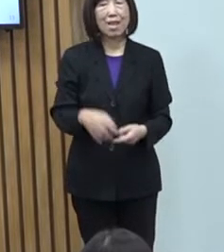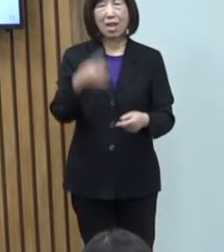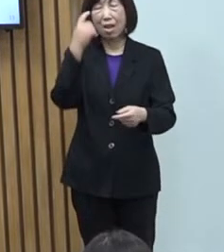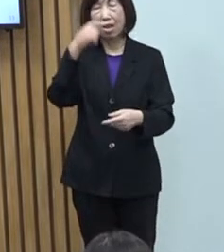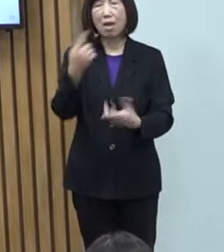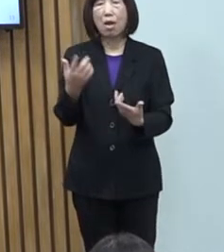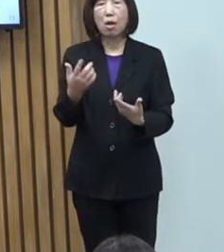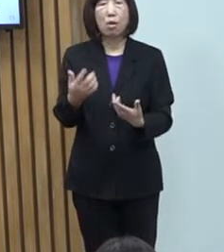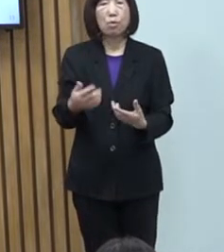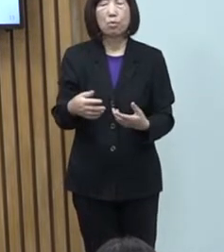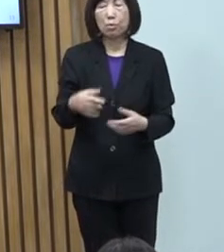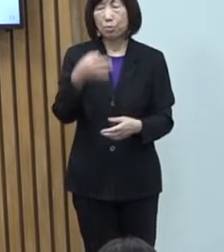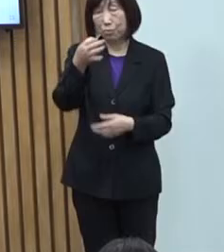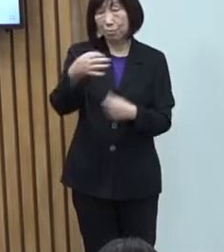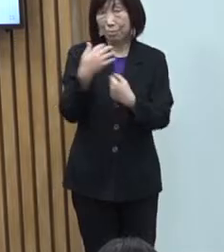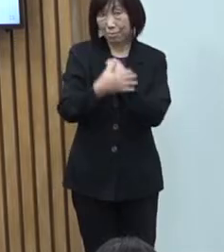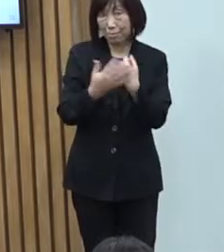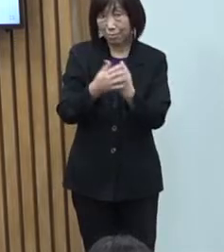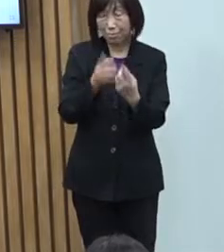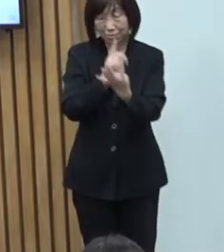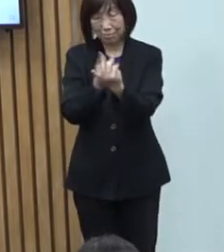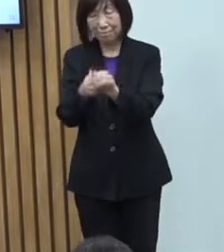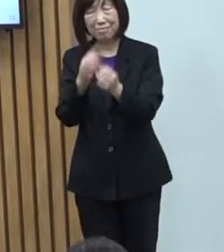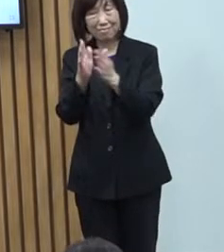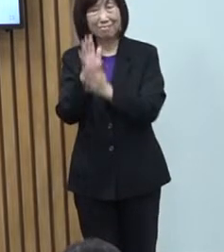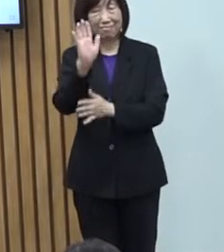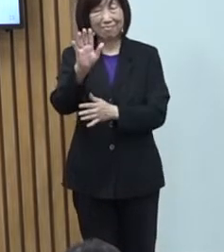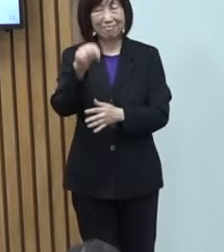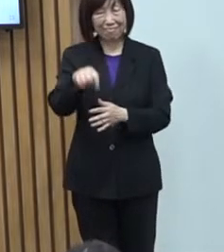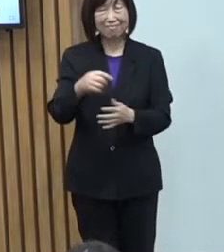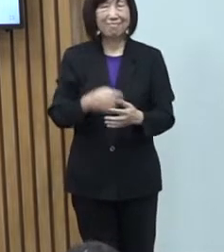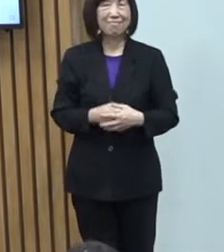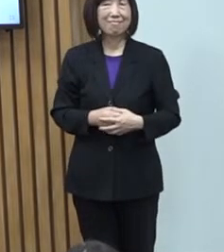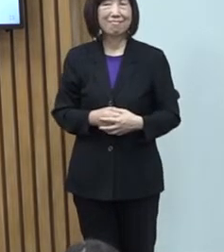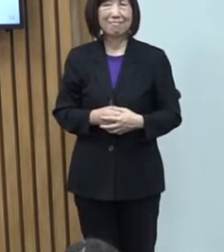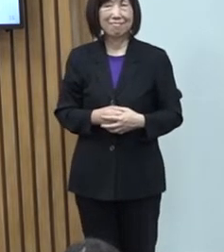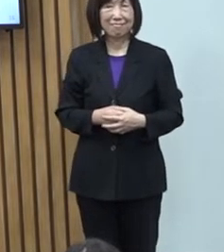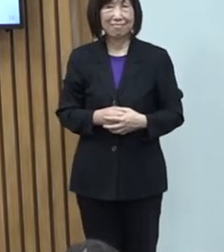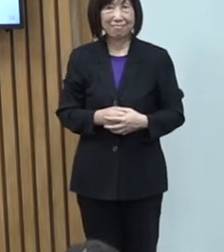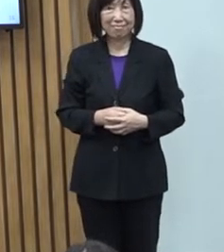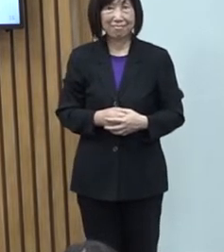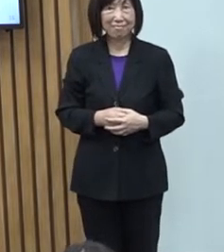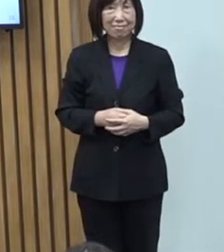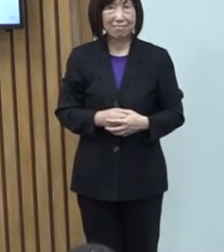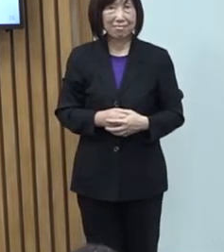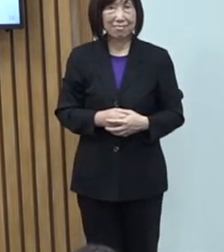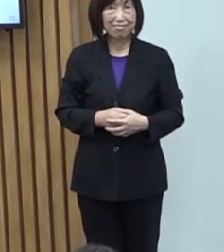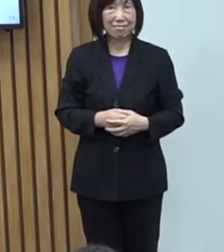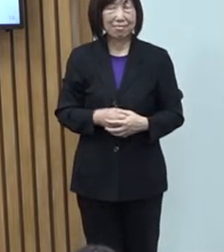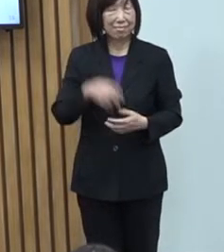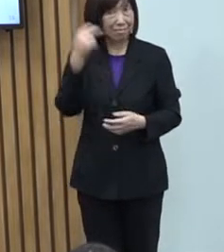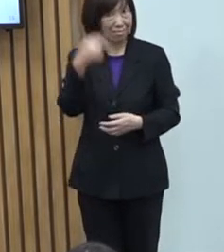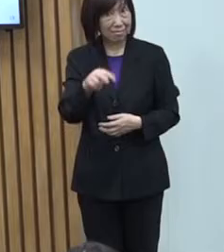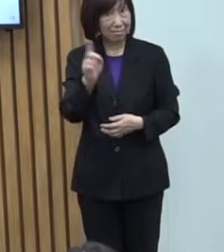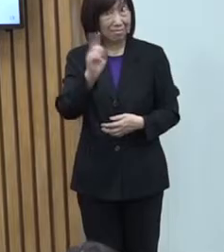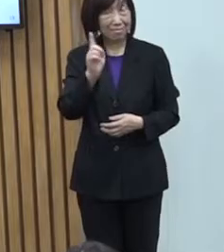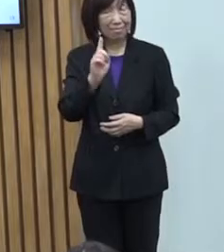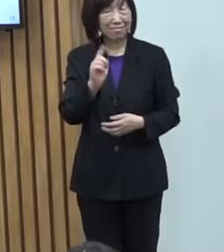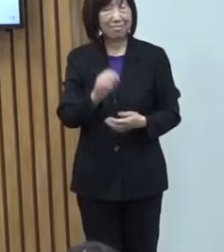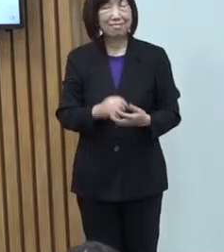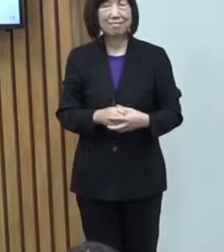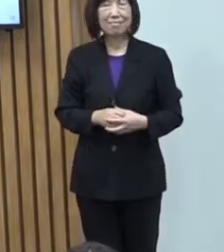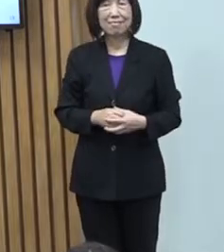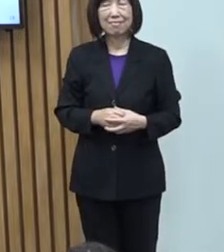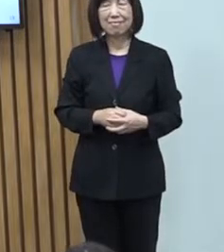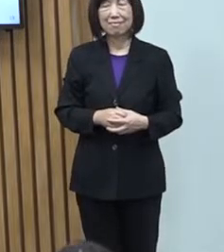iPass Money 及爱金卡等等也有提供这样子的服务。那接下来呢就跟各位介绍